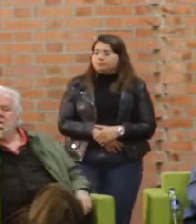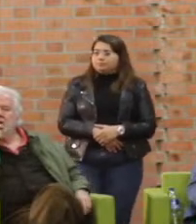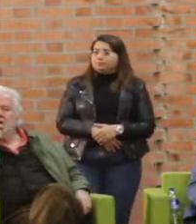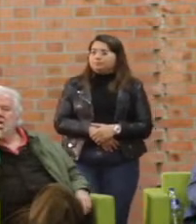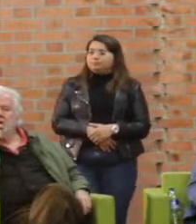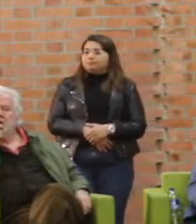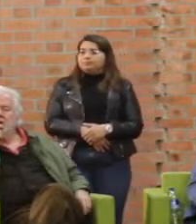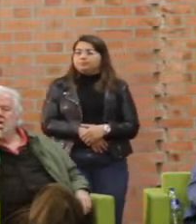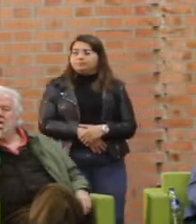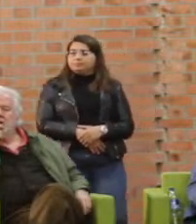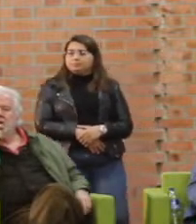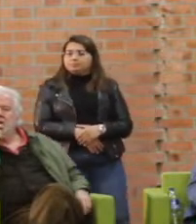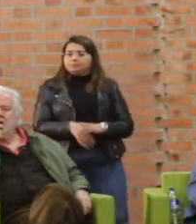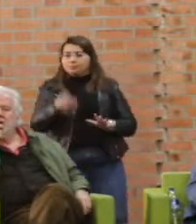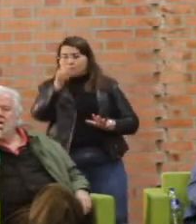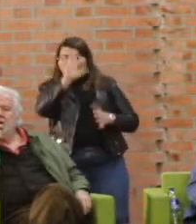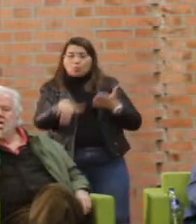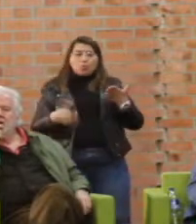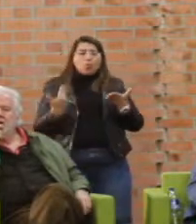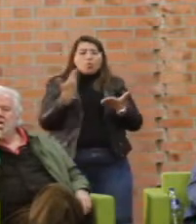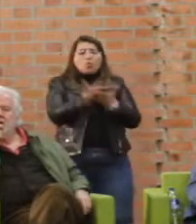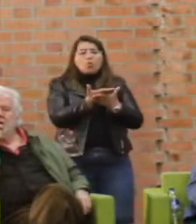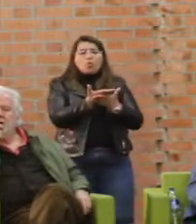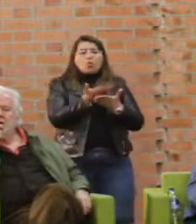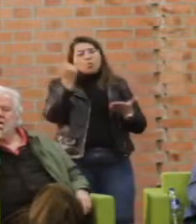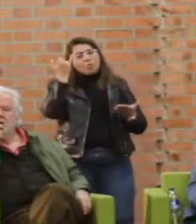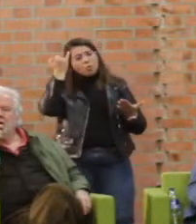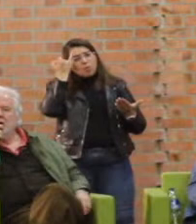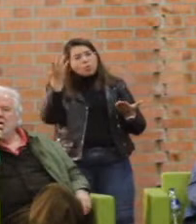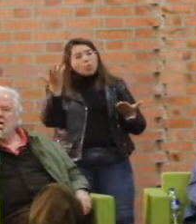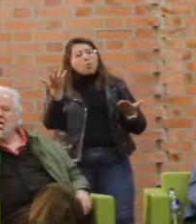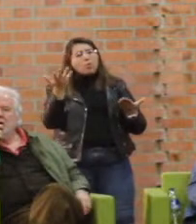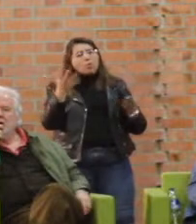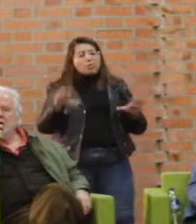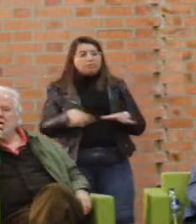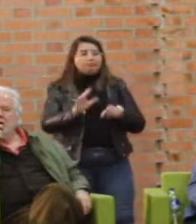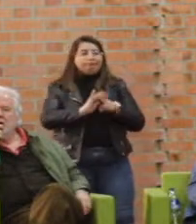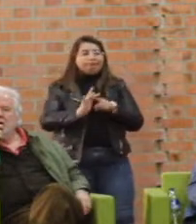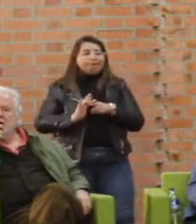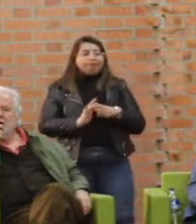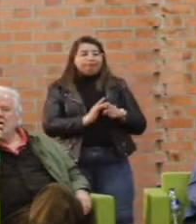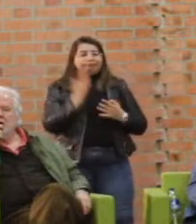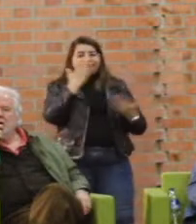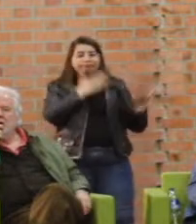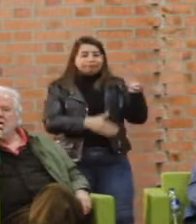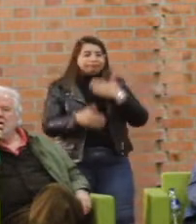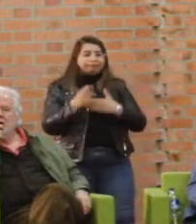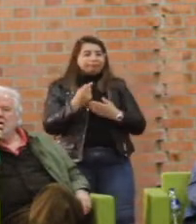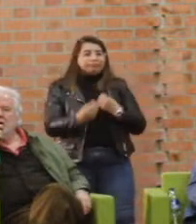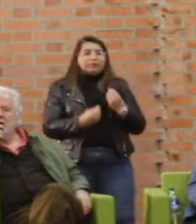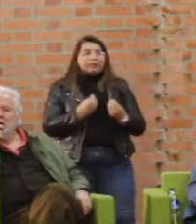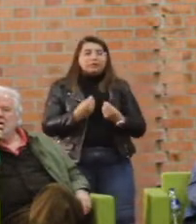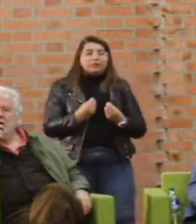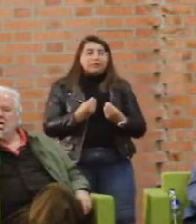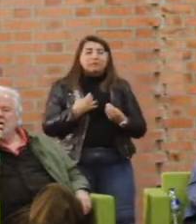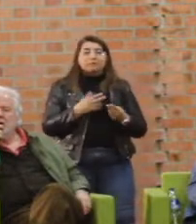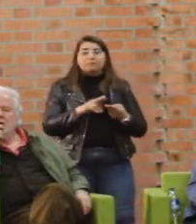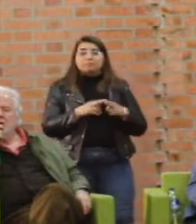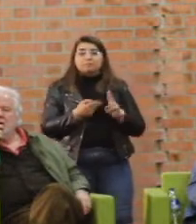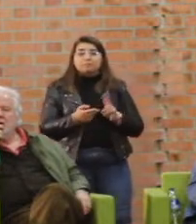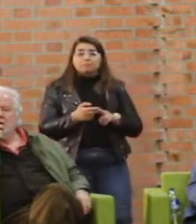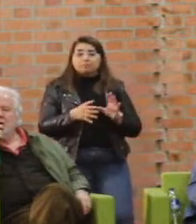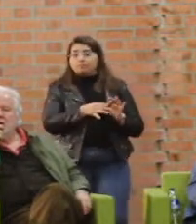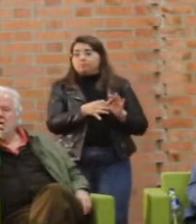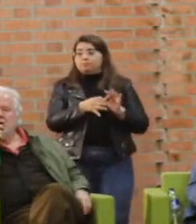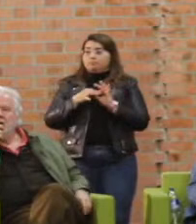es una invitación para el premio Y es la pregunta por la accesibilidad del premio las feministas con discapacidad